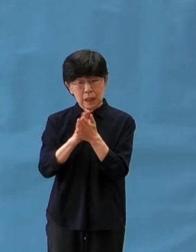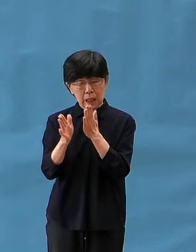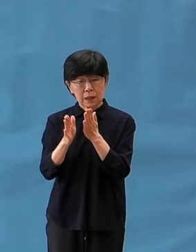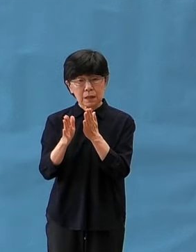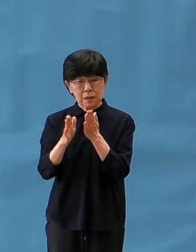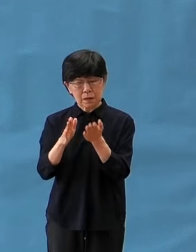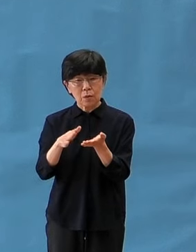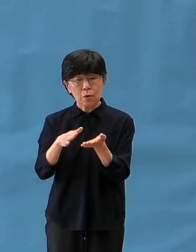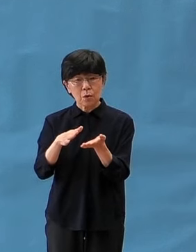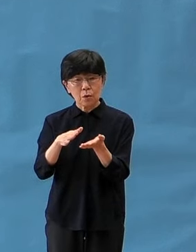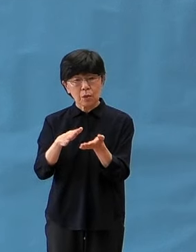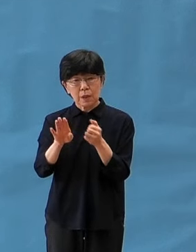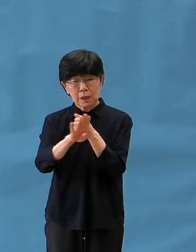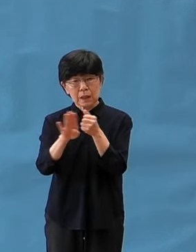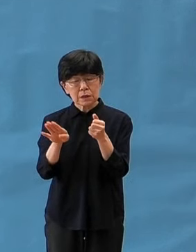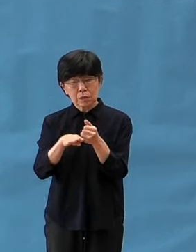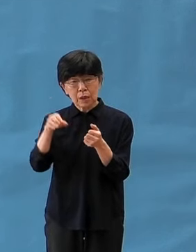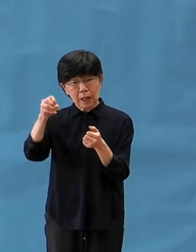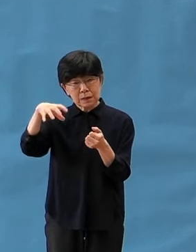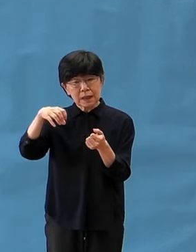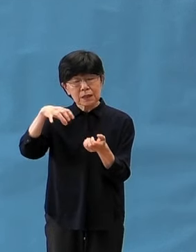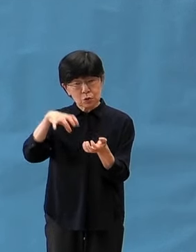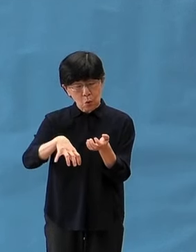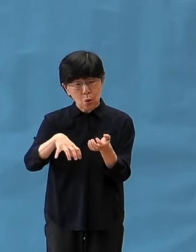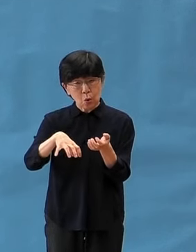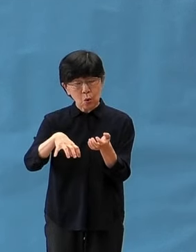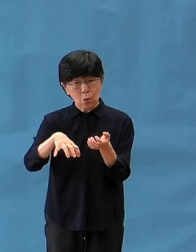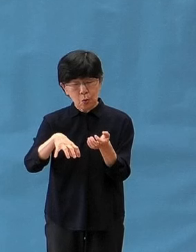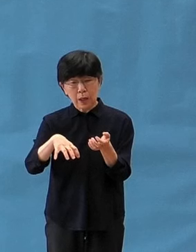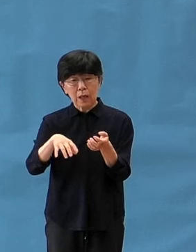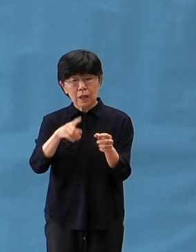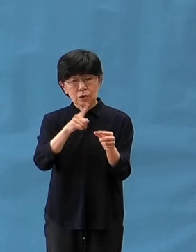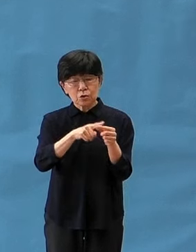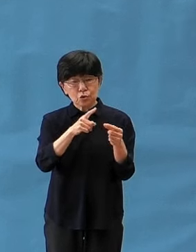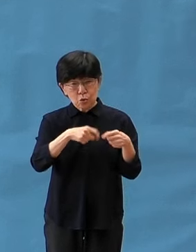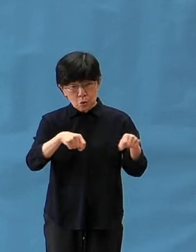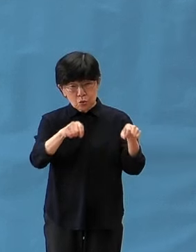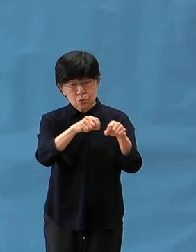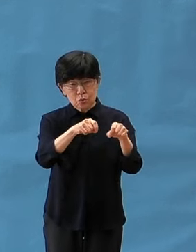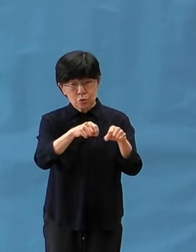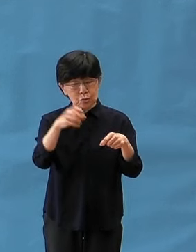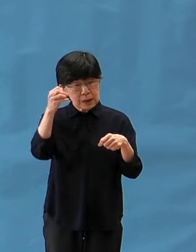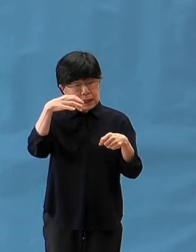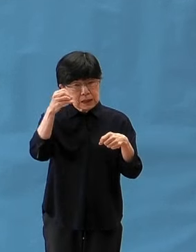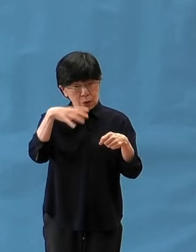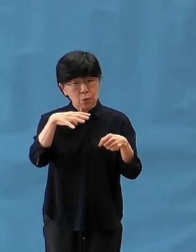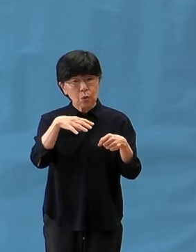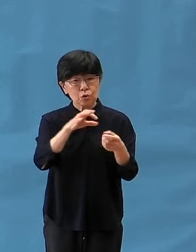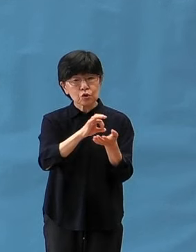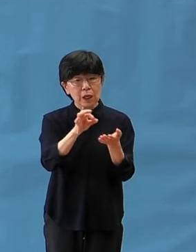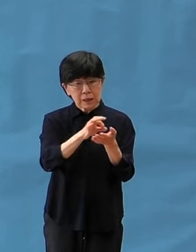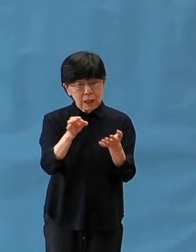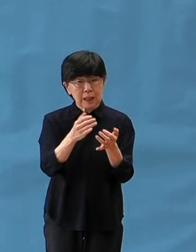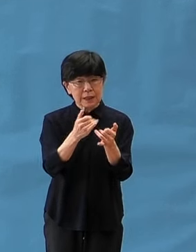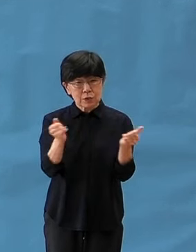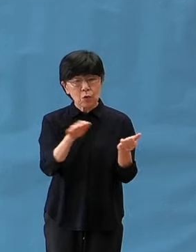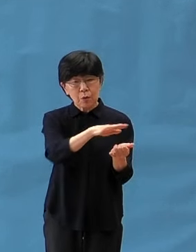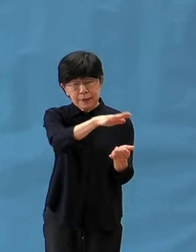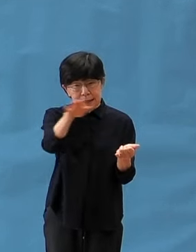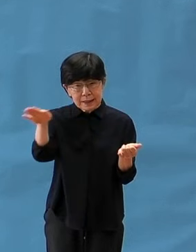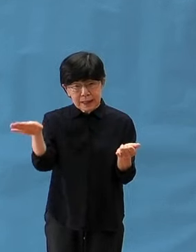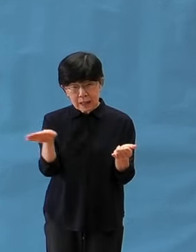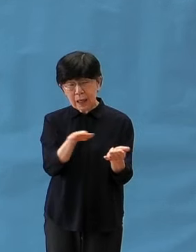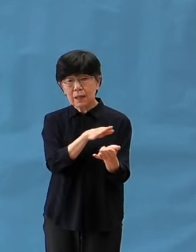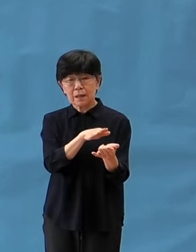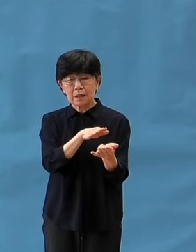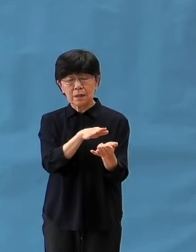それはその発電事業者の電力を利用された方々全体が排出されているという